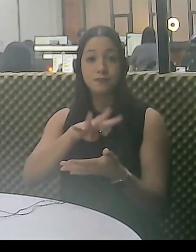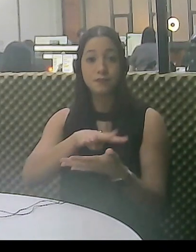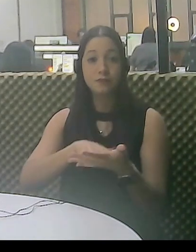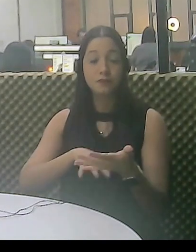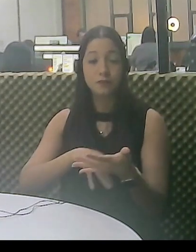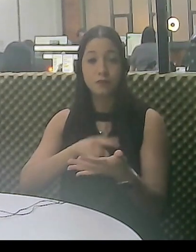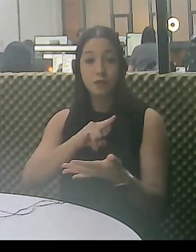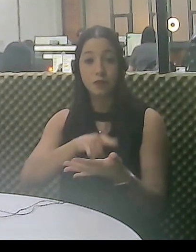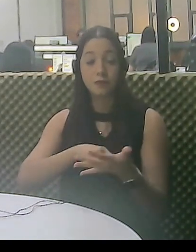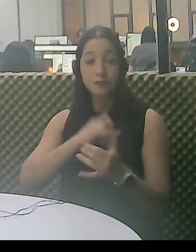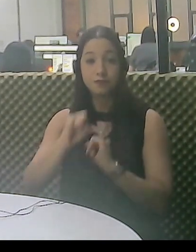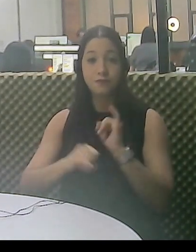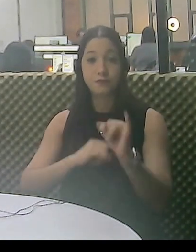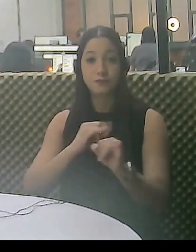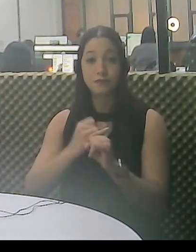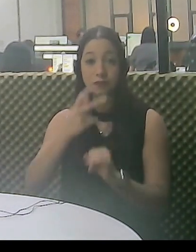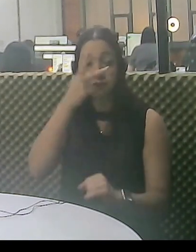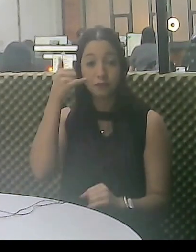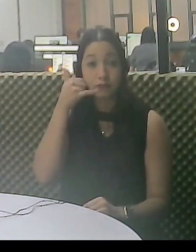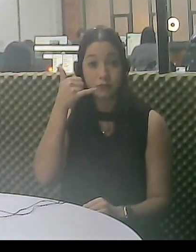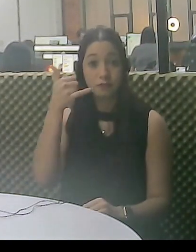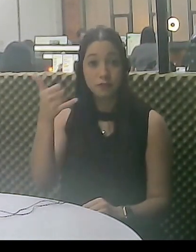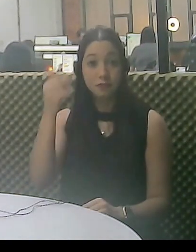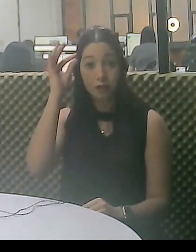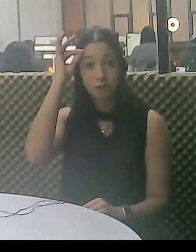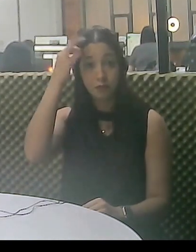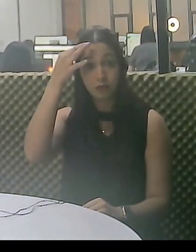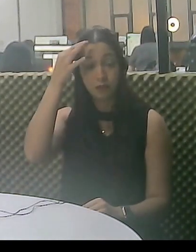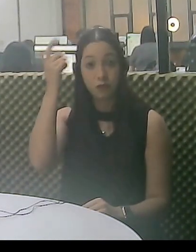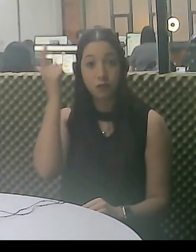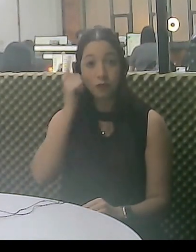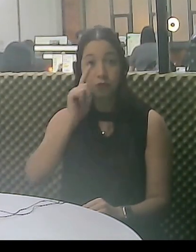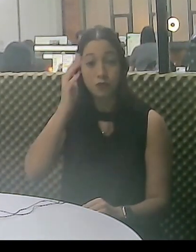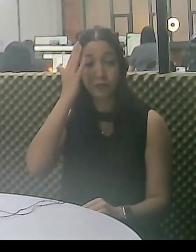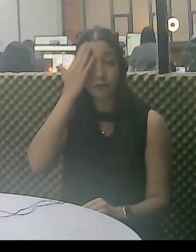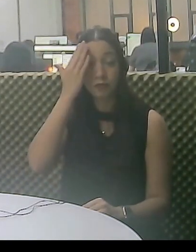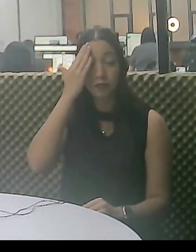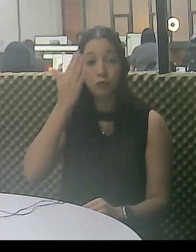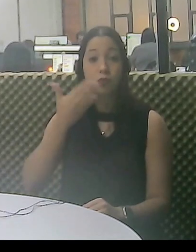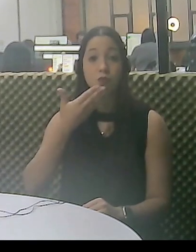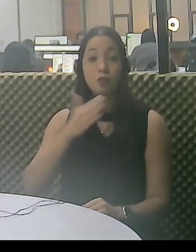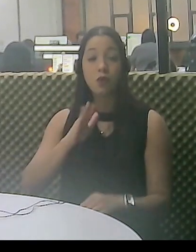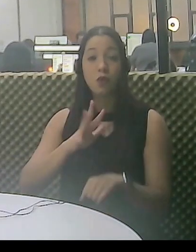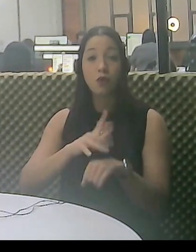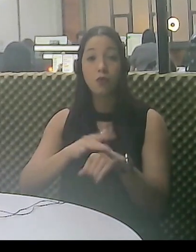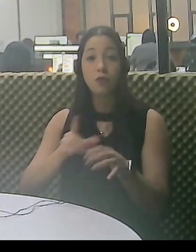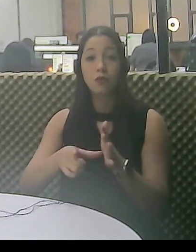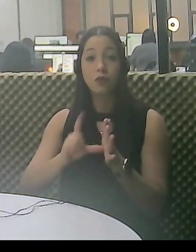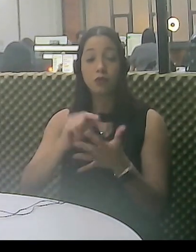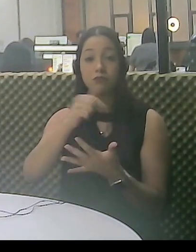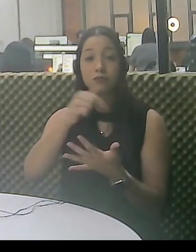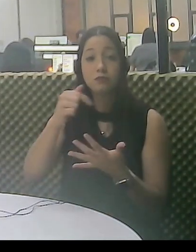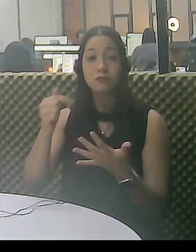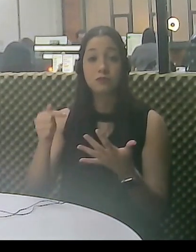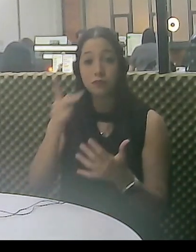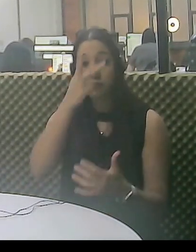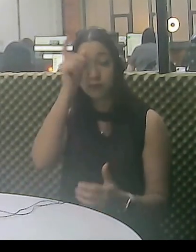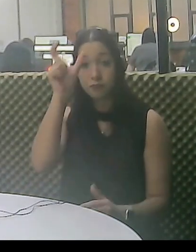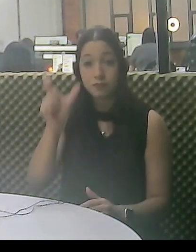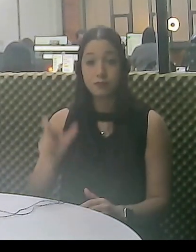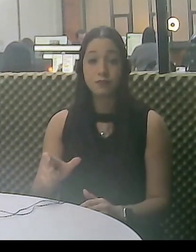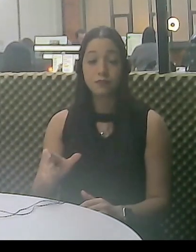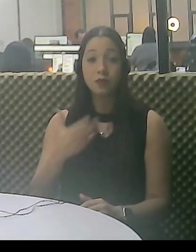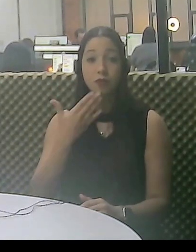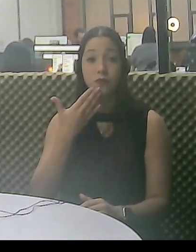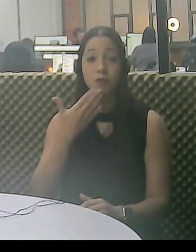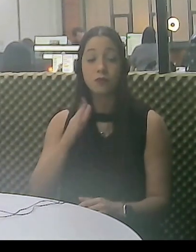eletrônico. Então, quando alguém faz uma chamada, automaticamente a gente consegue saber quais são as patologias prévias, quais são as doenças que aquela pessoa tinha e